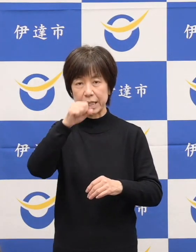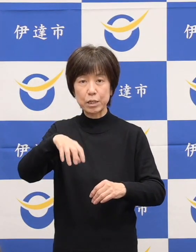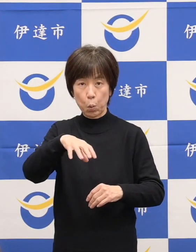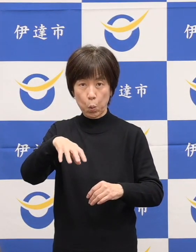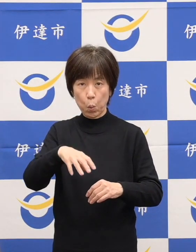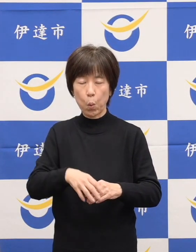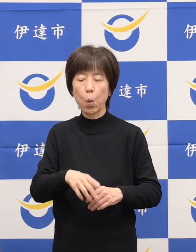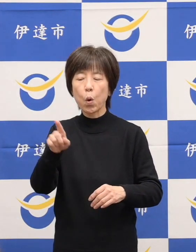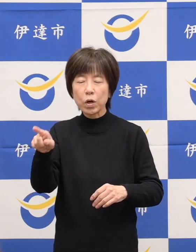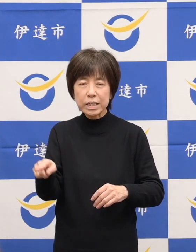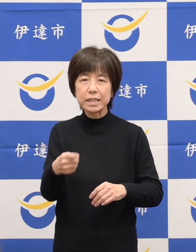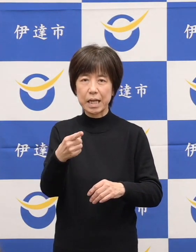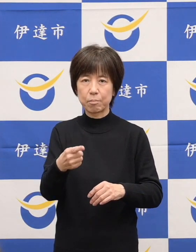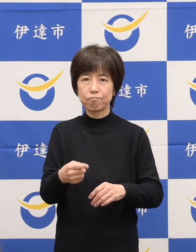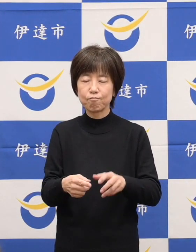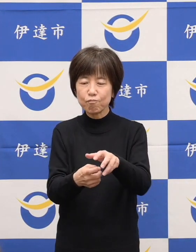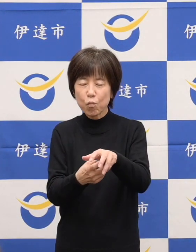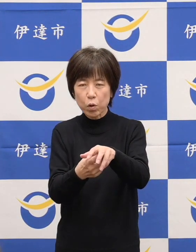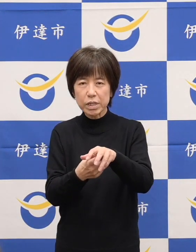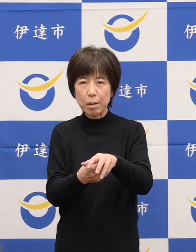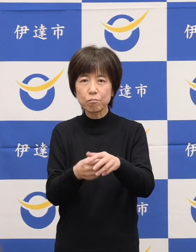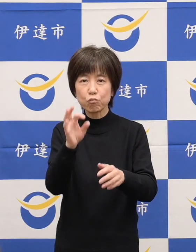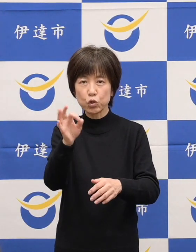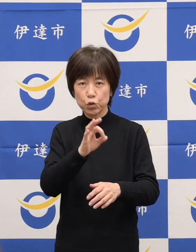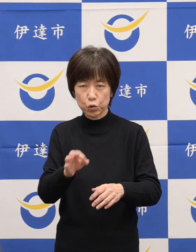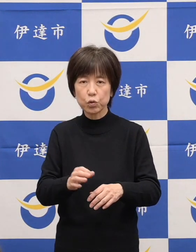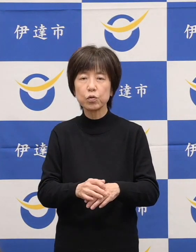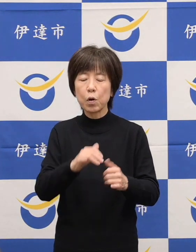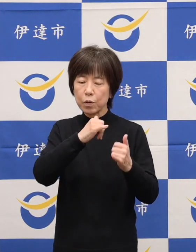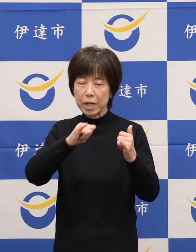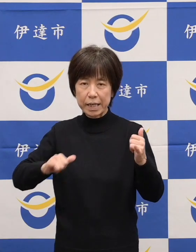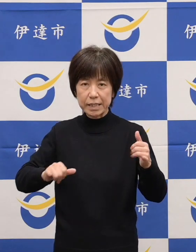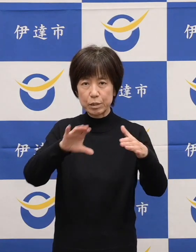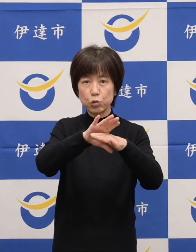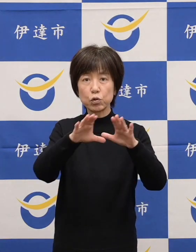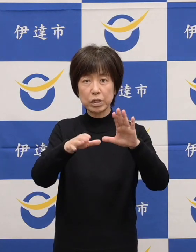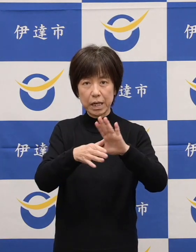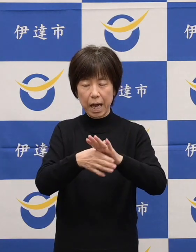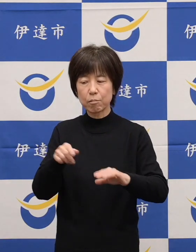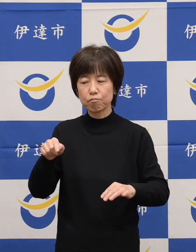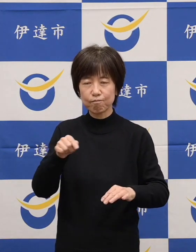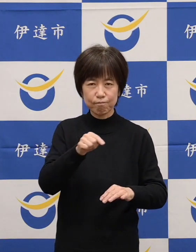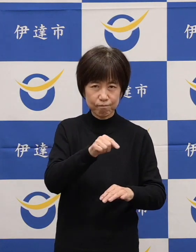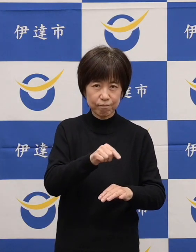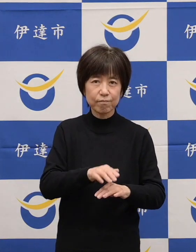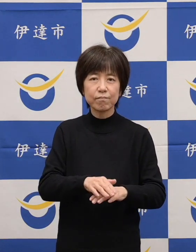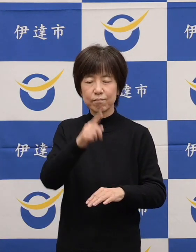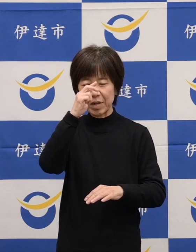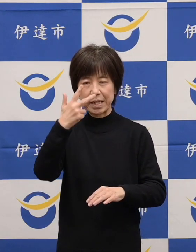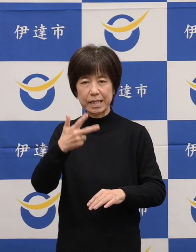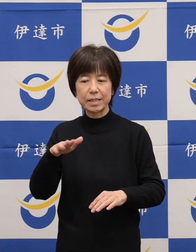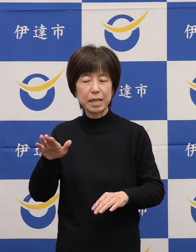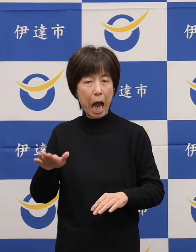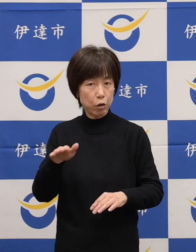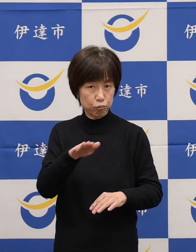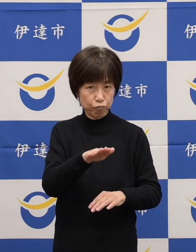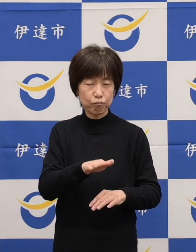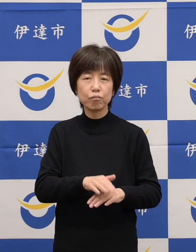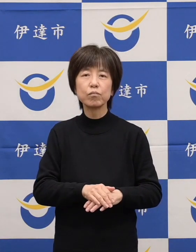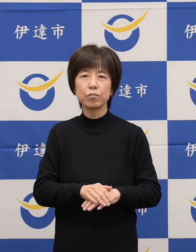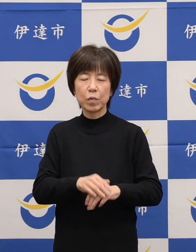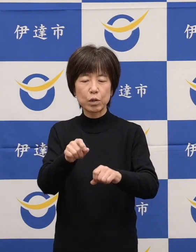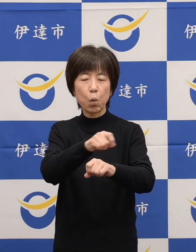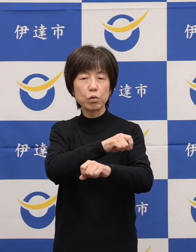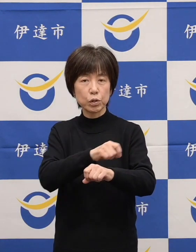自然、農産物、歴史、文化、こうした伊達市のあるもの、特徴をしっか